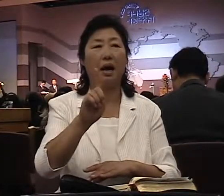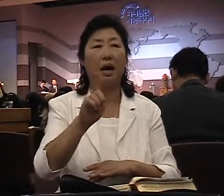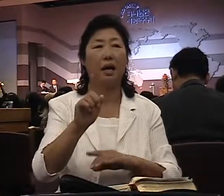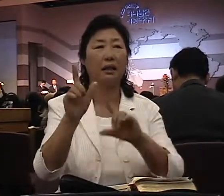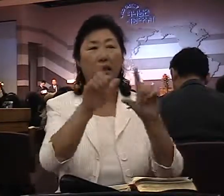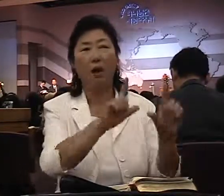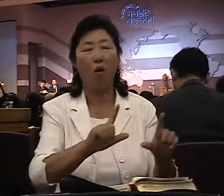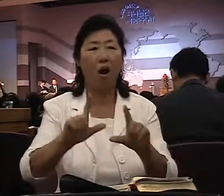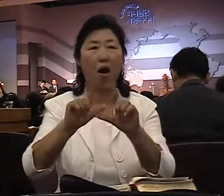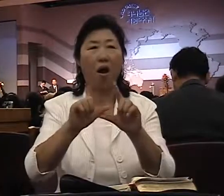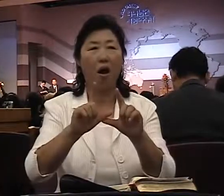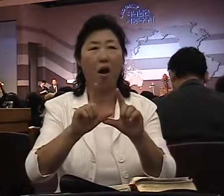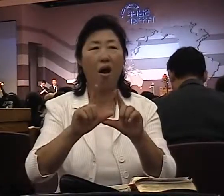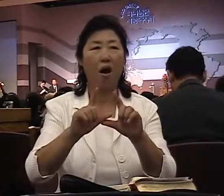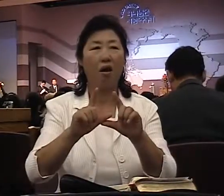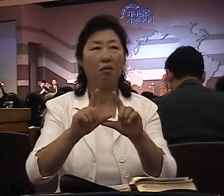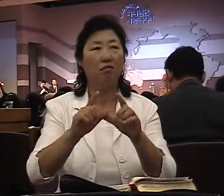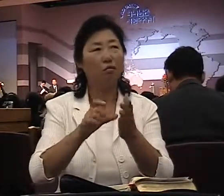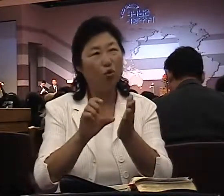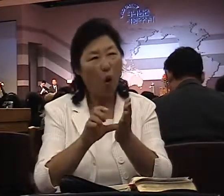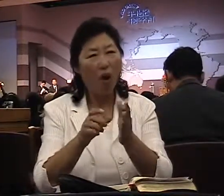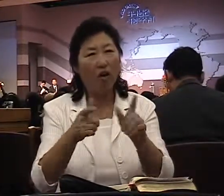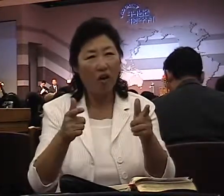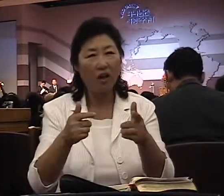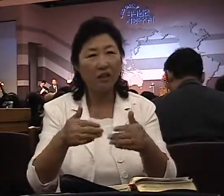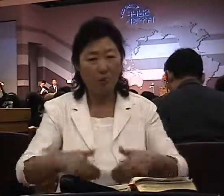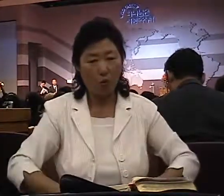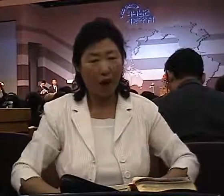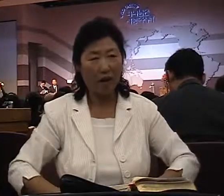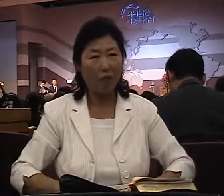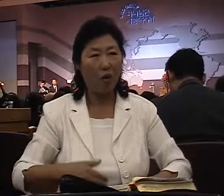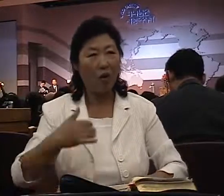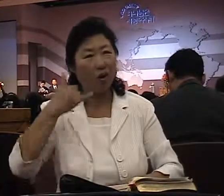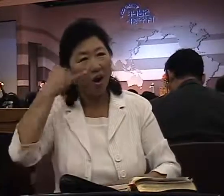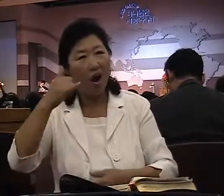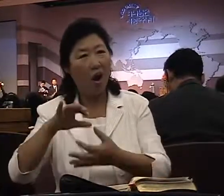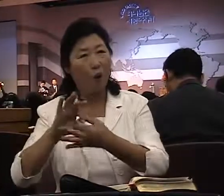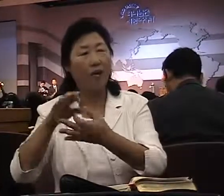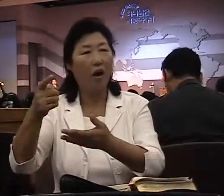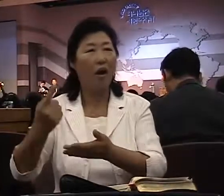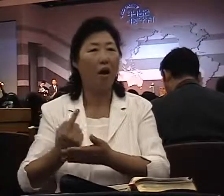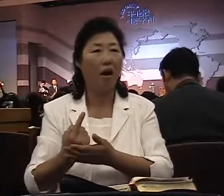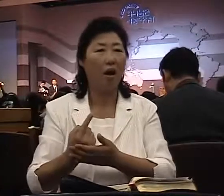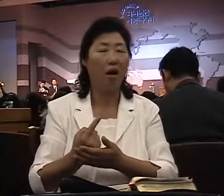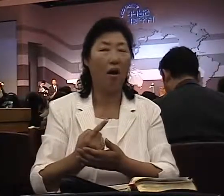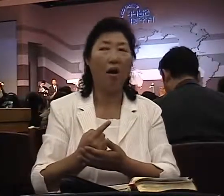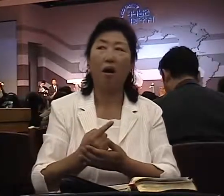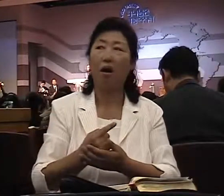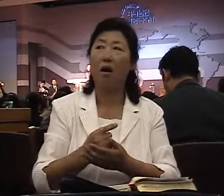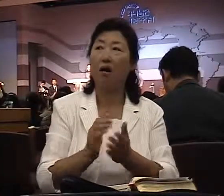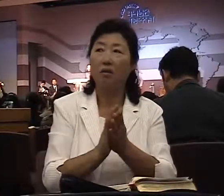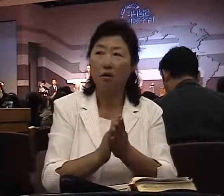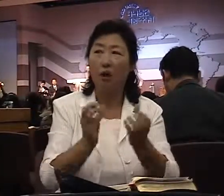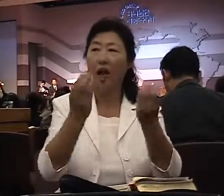필요하다고 연락이 왔습니다. 이번 주에도 축하할 가정들이 두 가정 있습니다. 달인이 믿음이